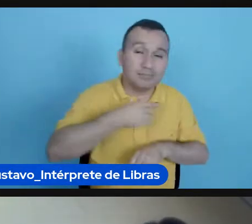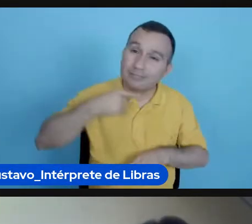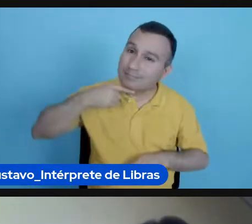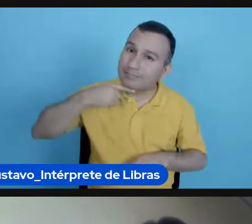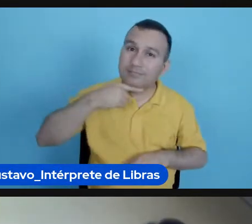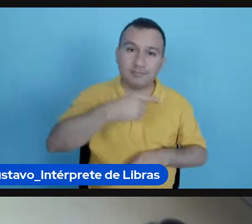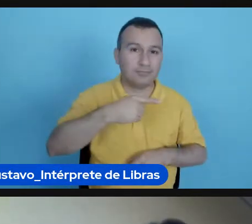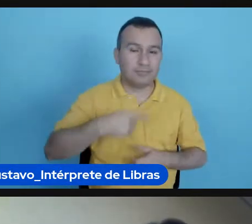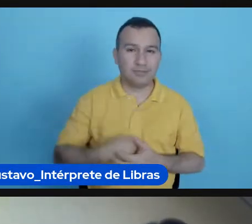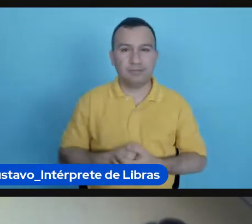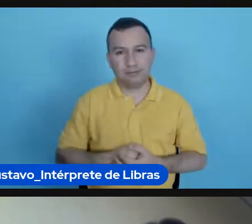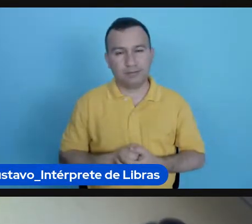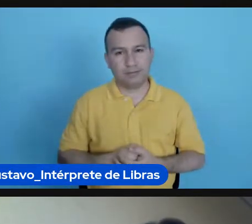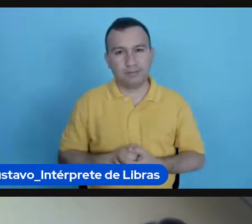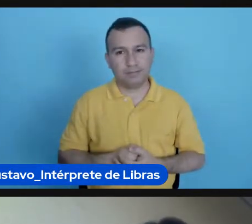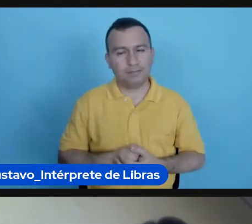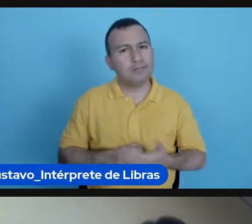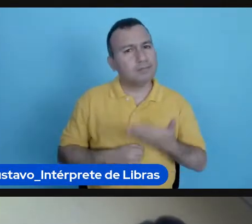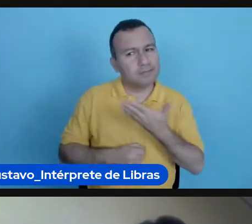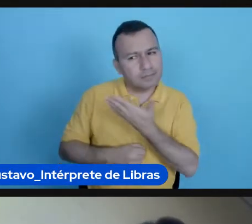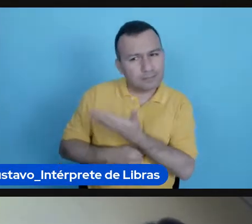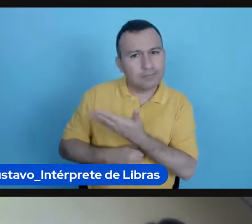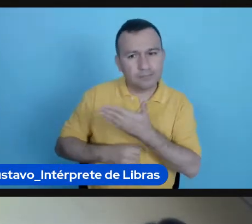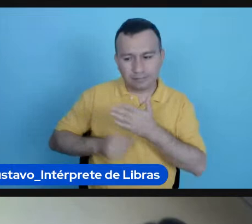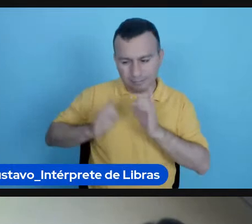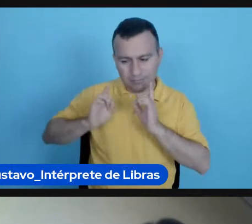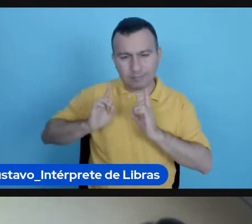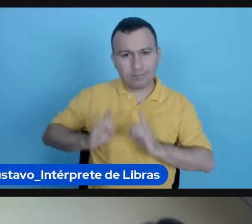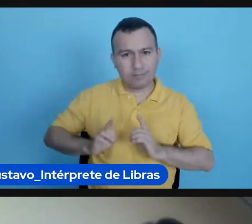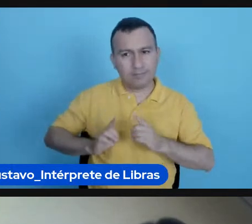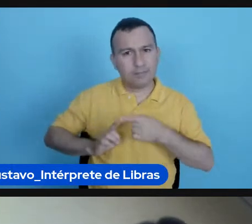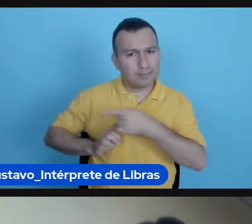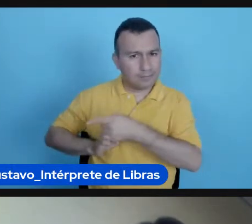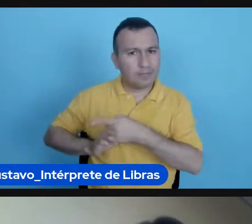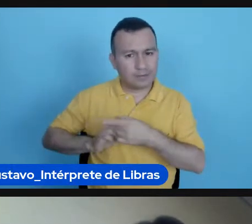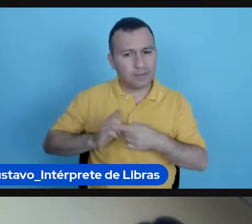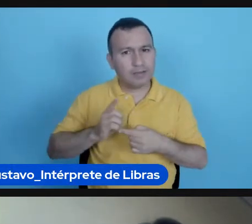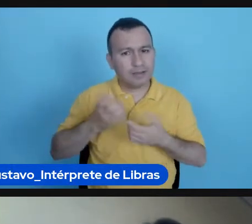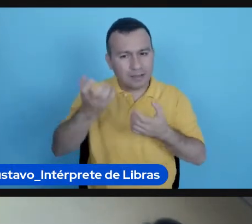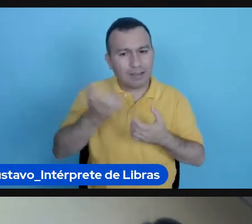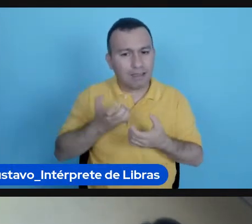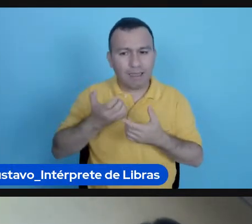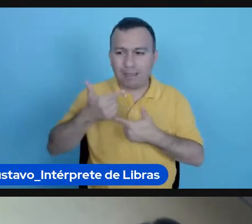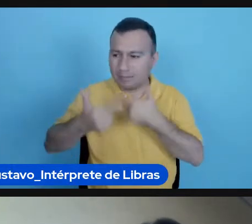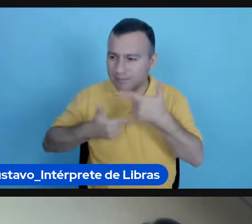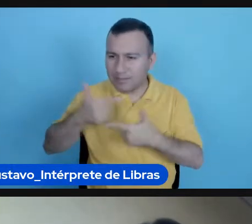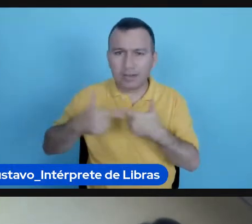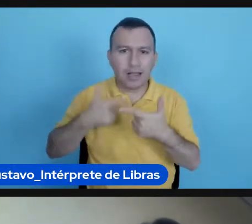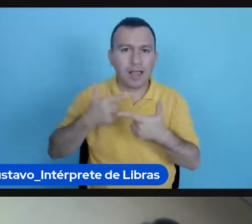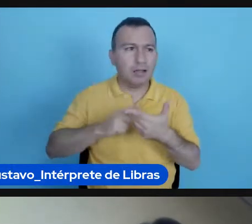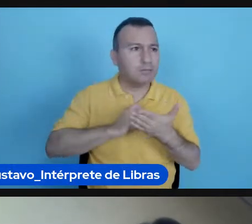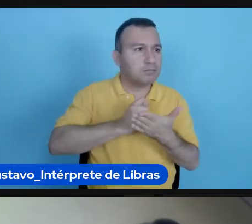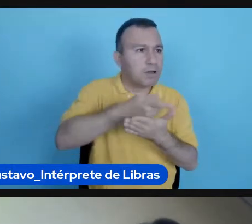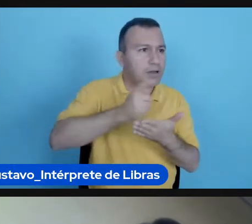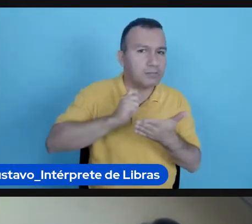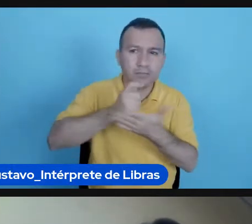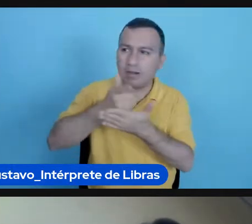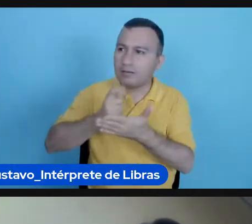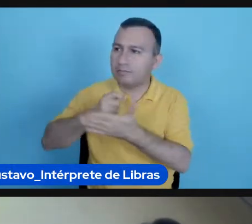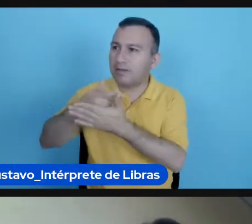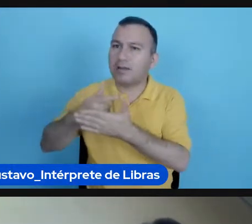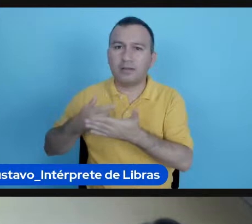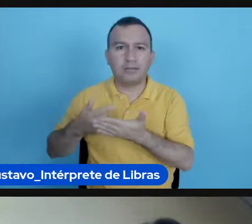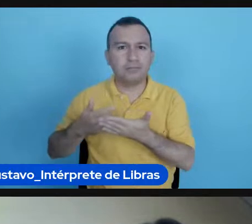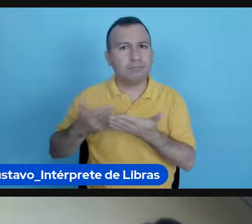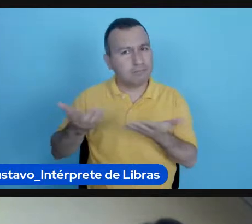não vai consumir também? Será que ele não deseja, né, ter acesso a esses serviços? Não vê como